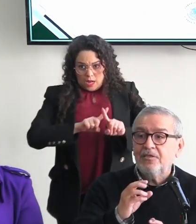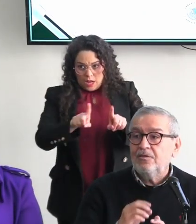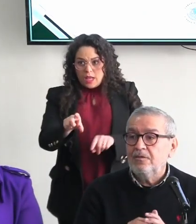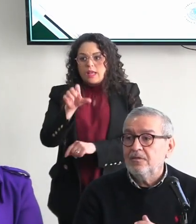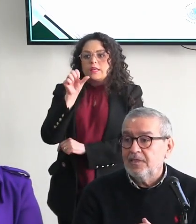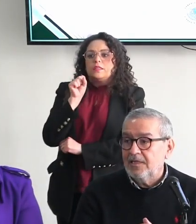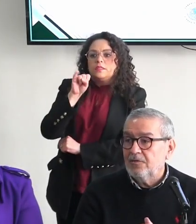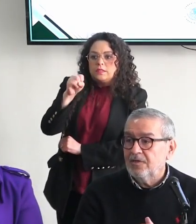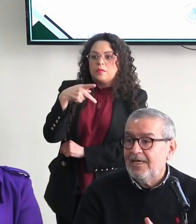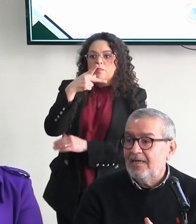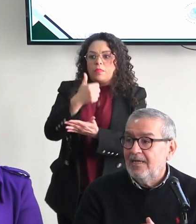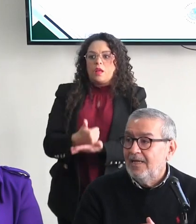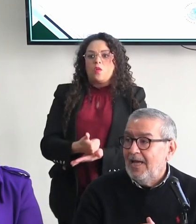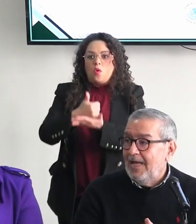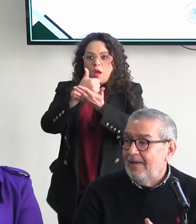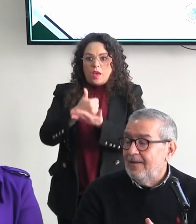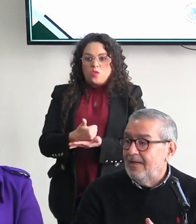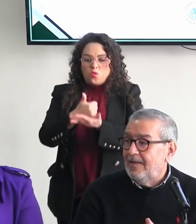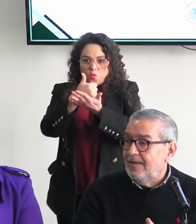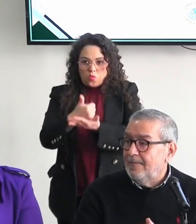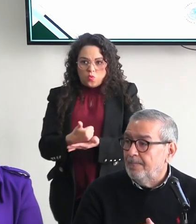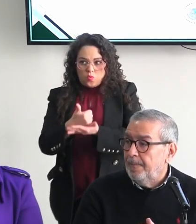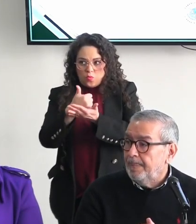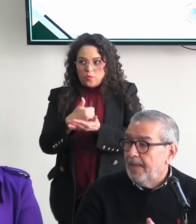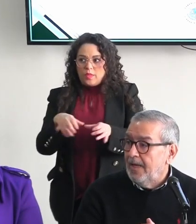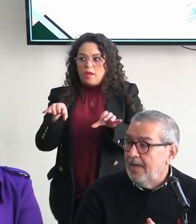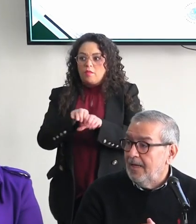esta visión territorial a